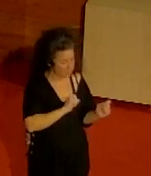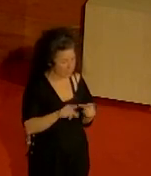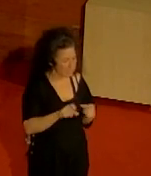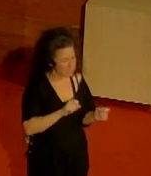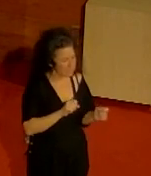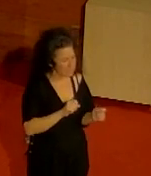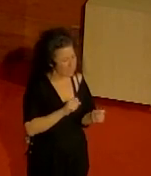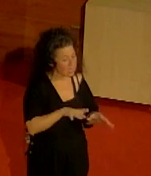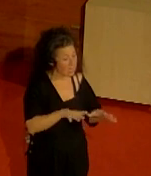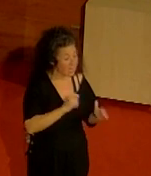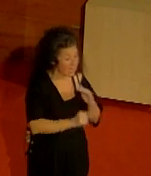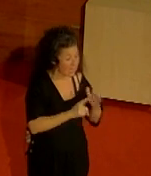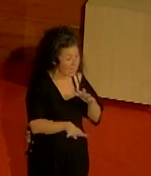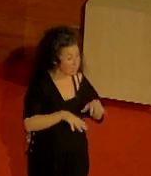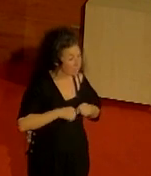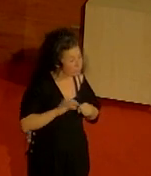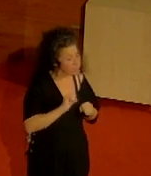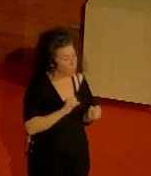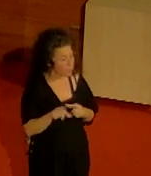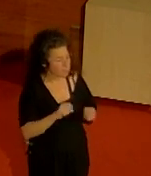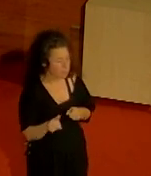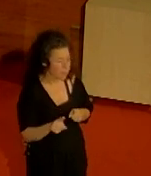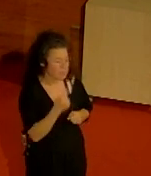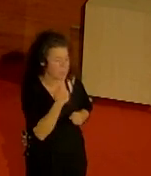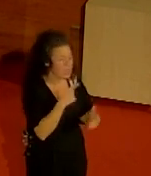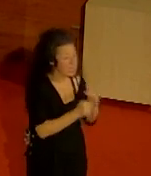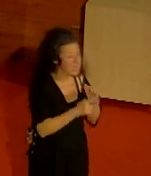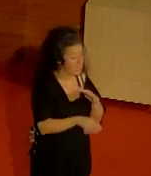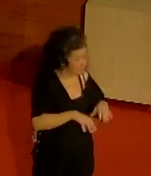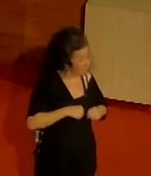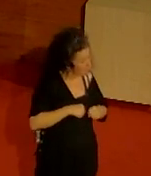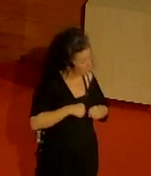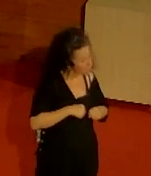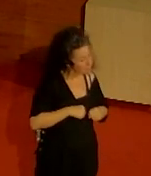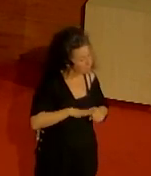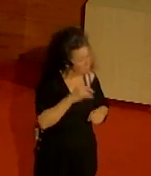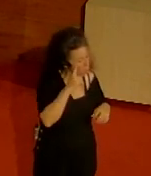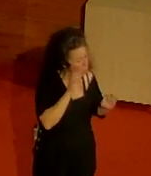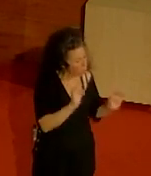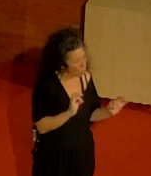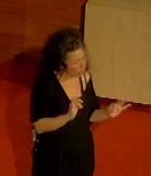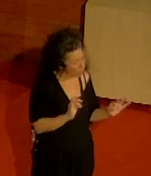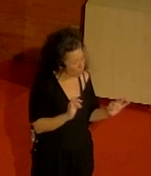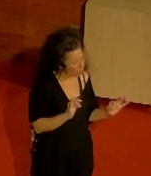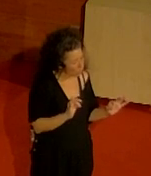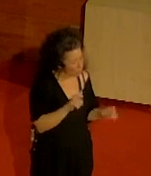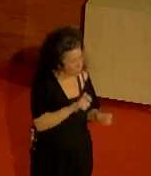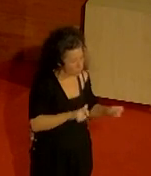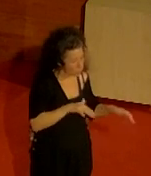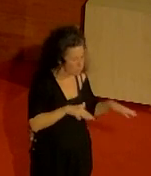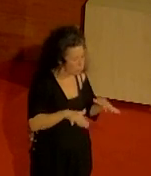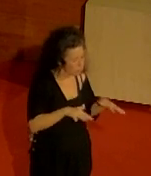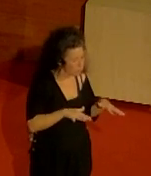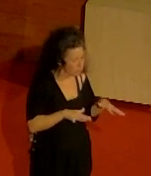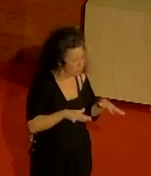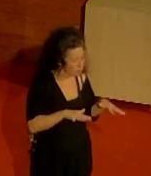refugiadas o desplazadas? Y por lo que sea, la gente dice refugiadas, ¿no? Y lo lógico, en realidad, si lo piensas bien, es, ¿no?, que la gente se mueve, pero no sale del país,